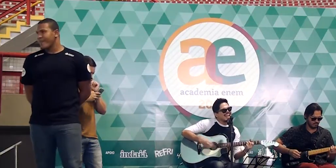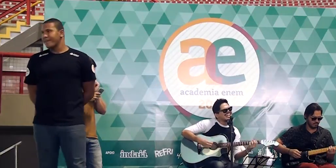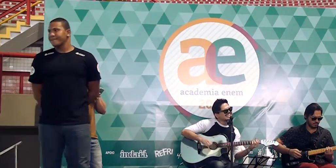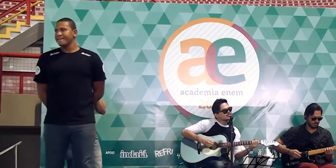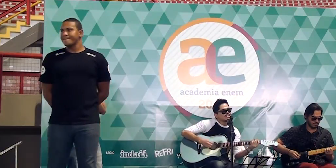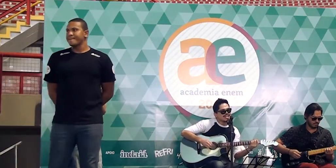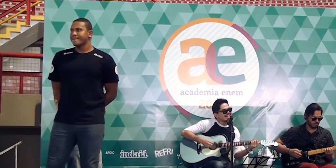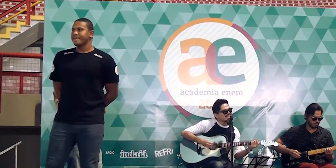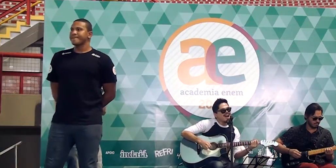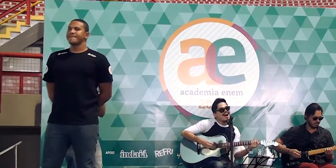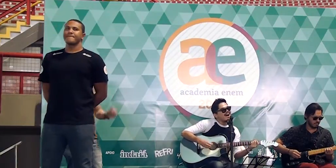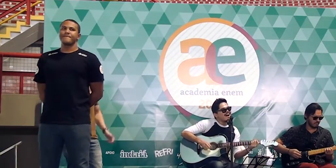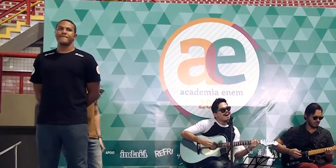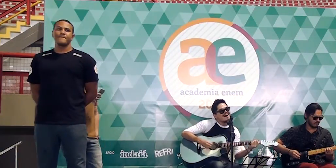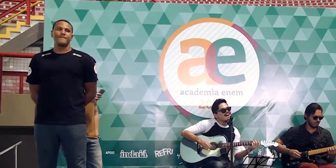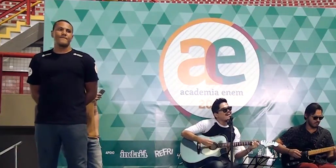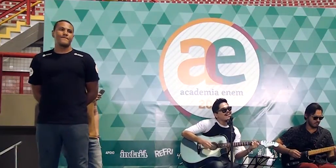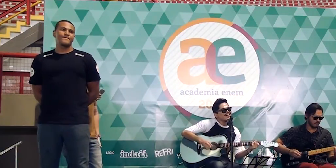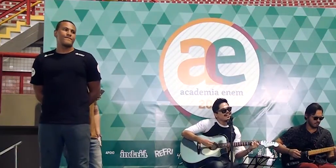for piada no exterior,